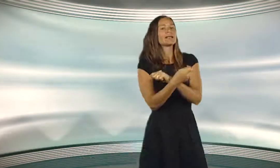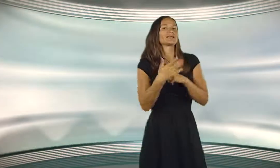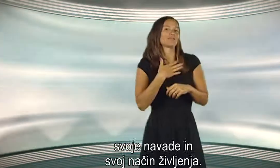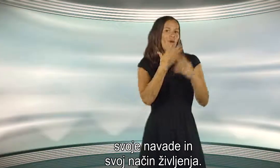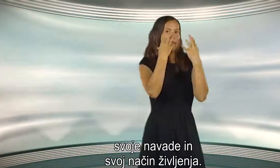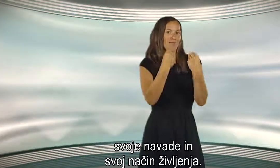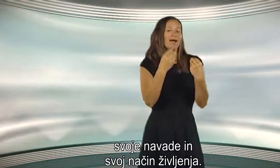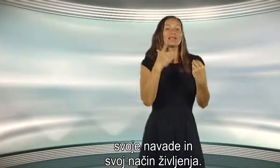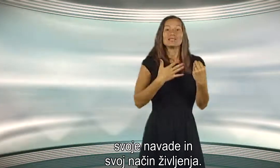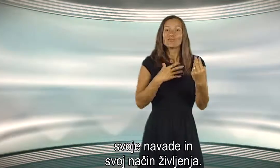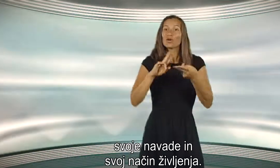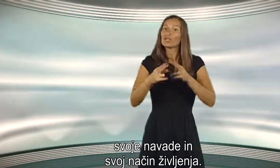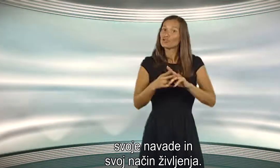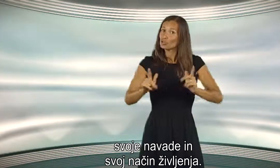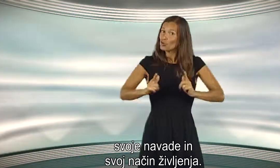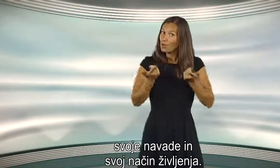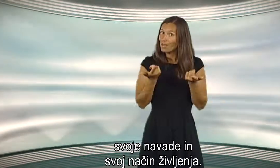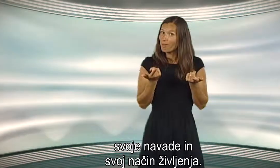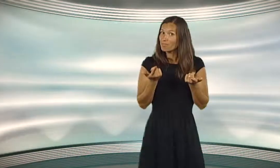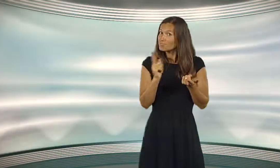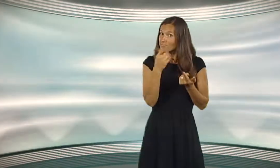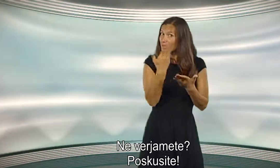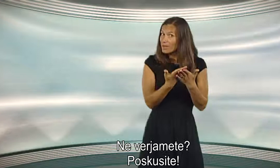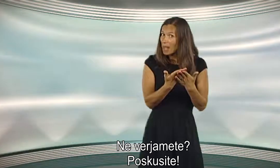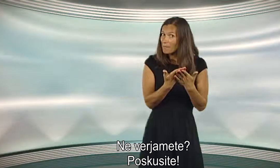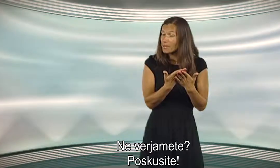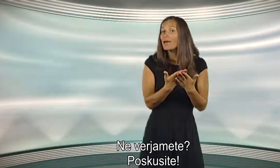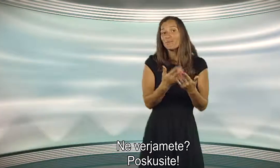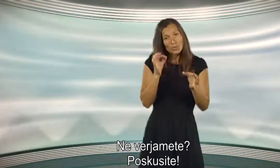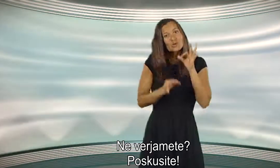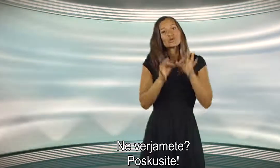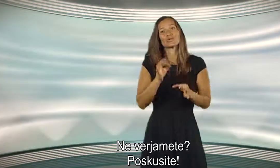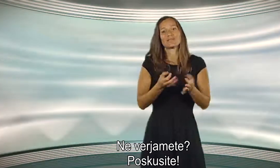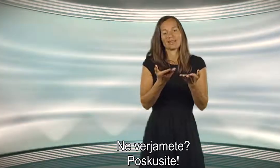navade in svoj način življenja. Ne verjamete? Poskusite.